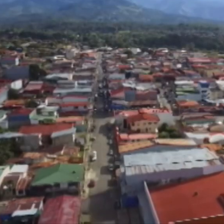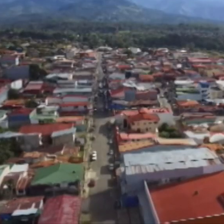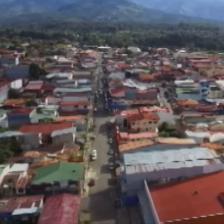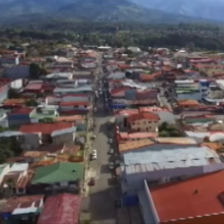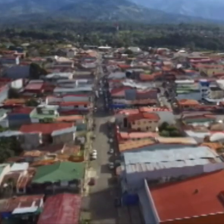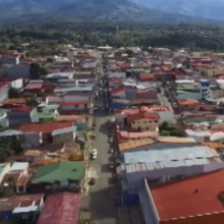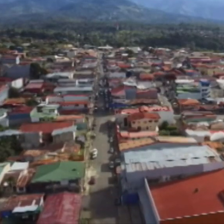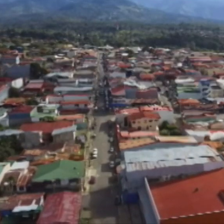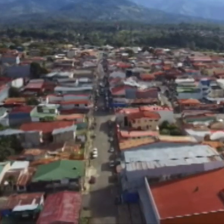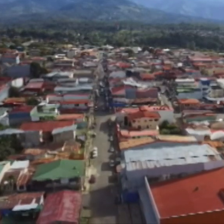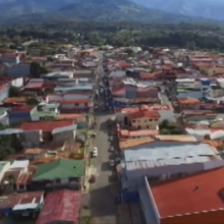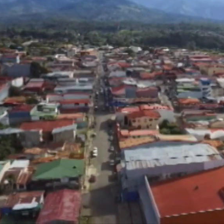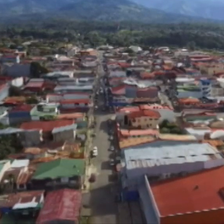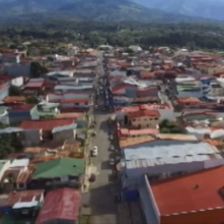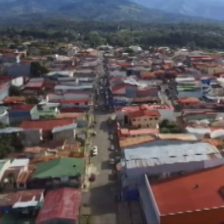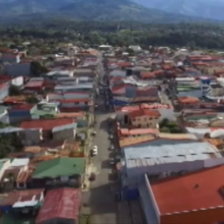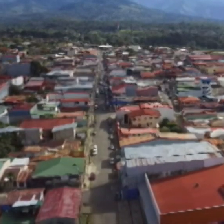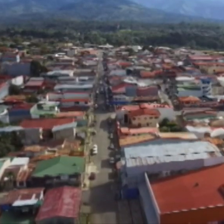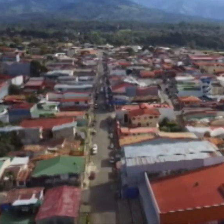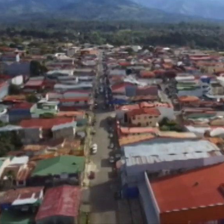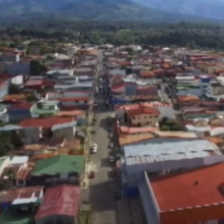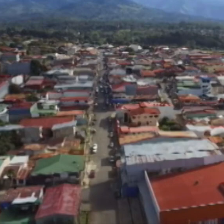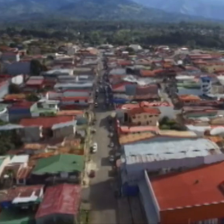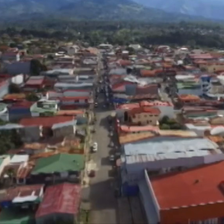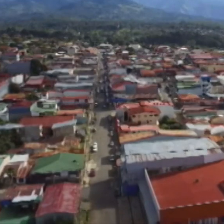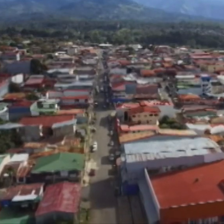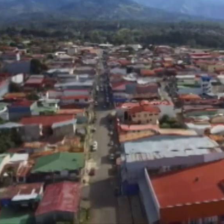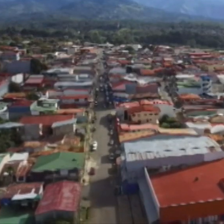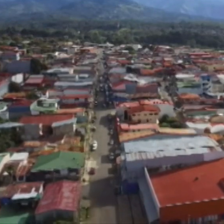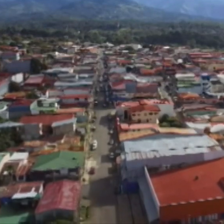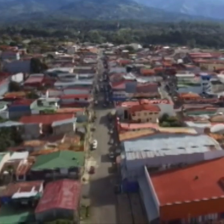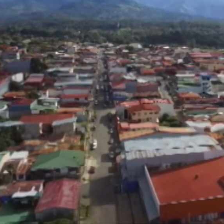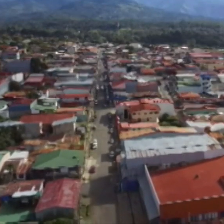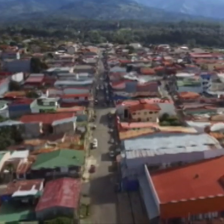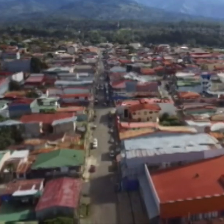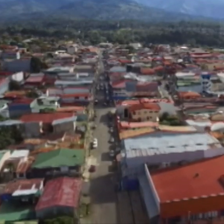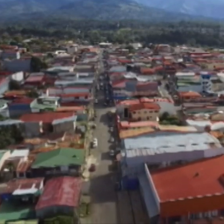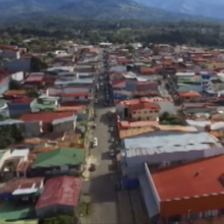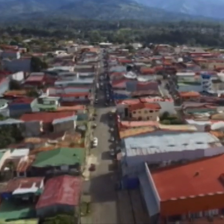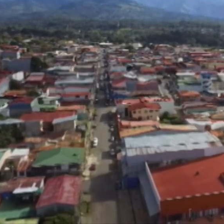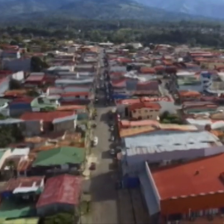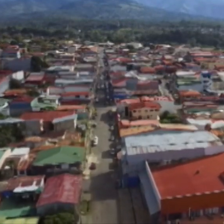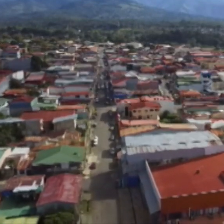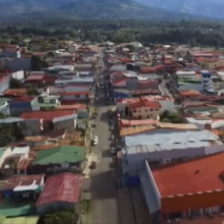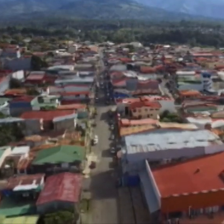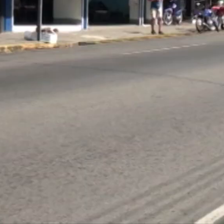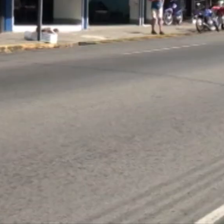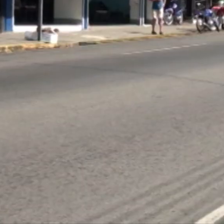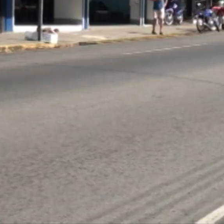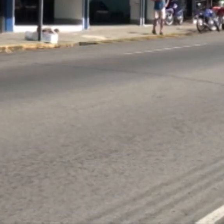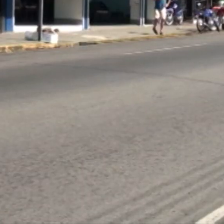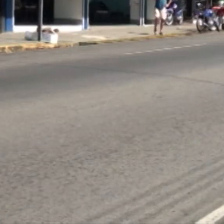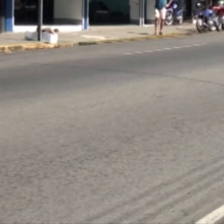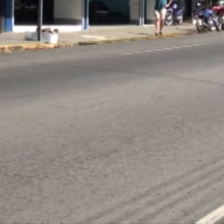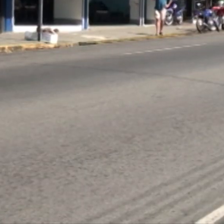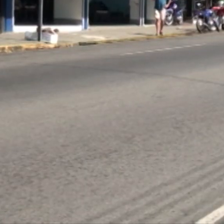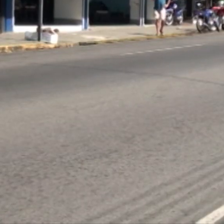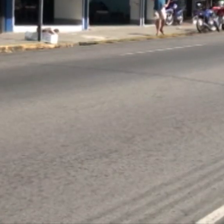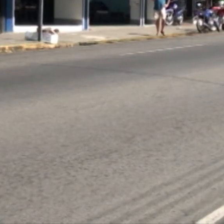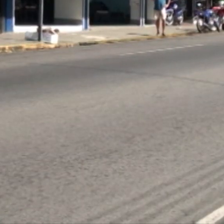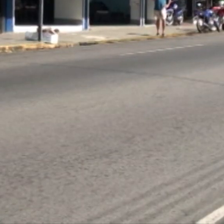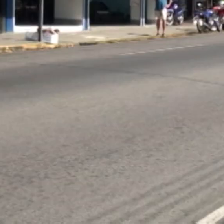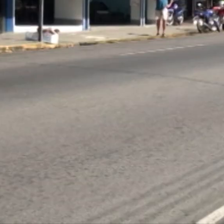momento, luego de las pruebas de incidencia. Hoy tenemos, el 17 de marzo, un total